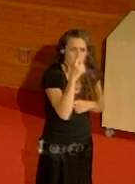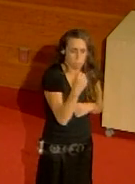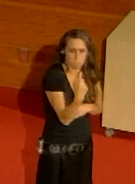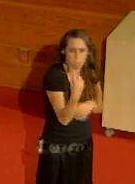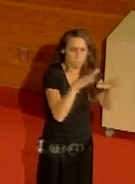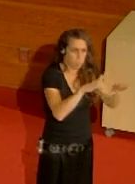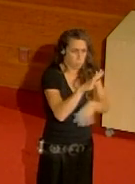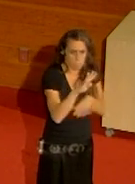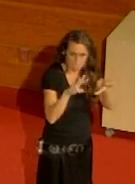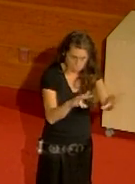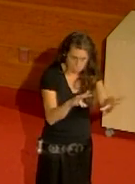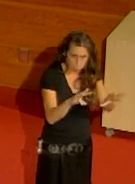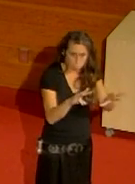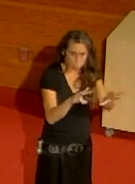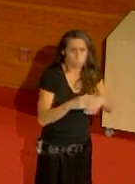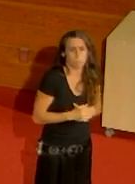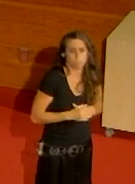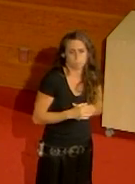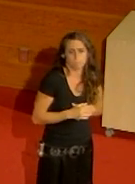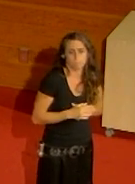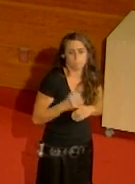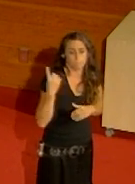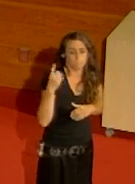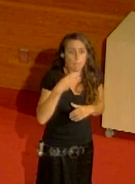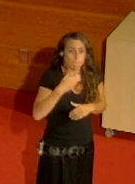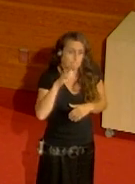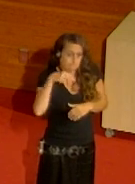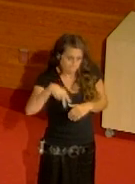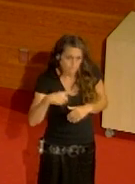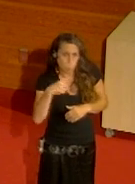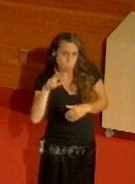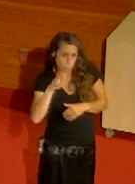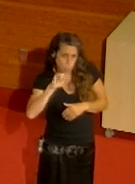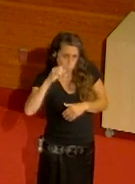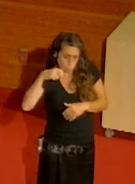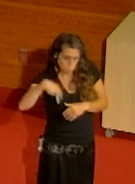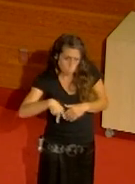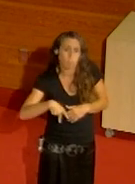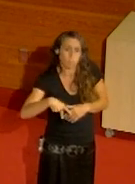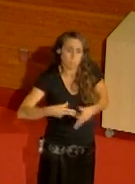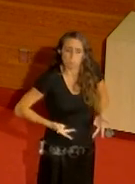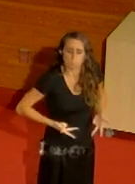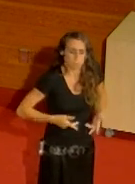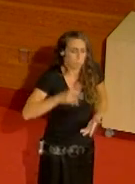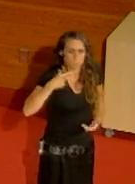cuando bengurion declaró la independencia de Israel en terapia